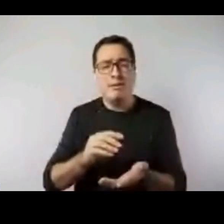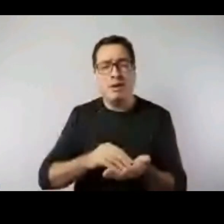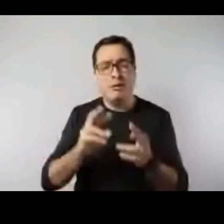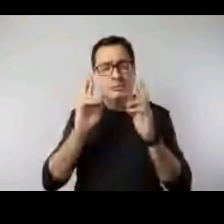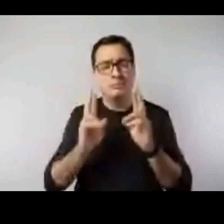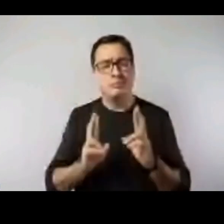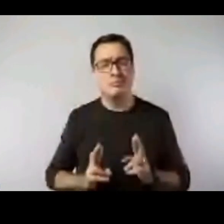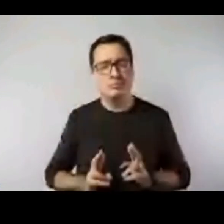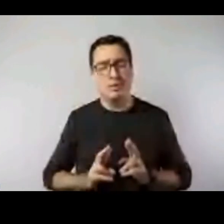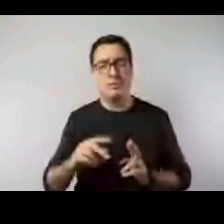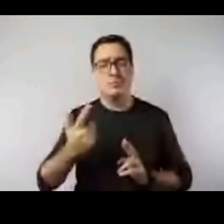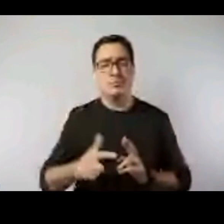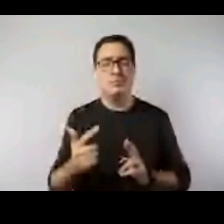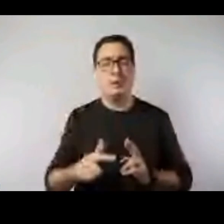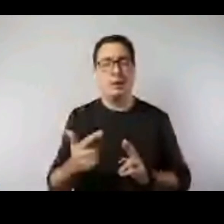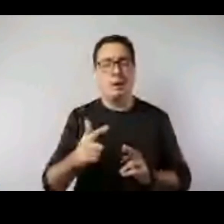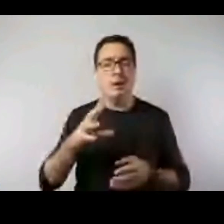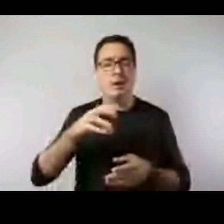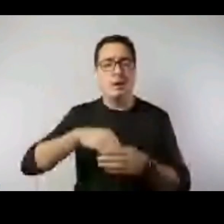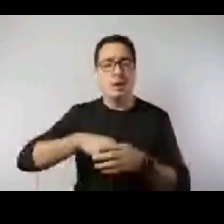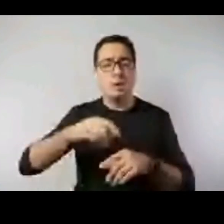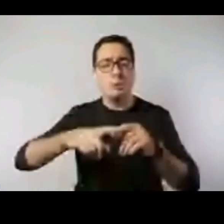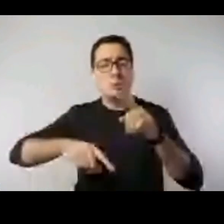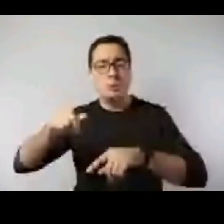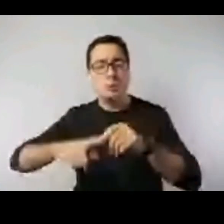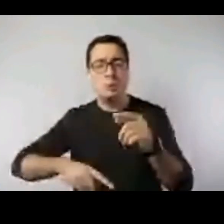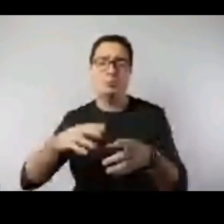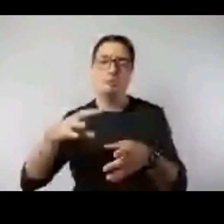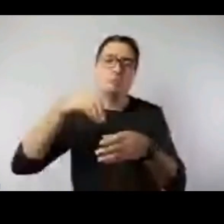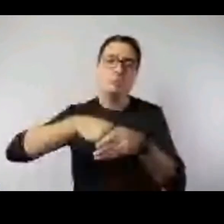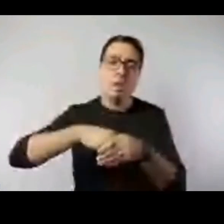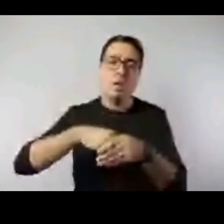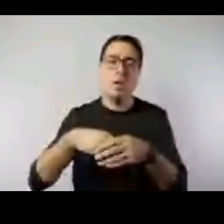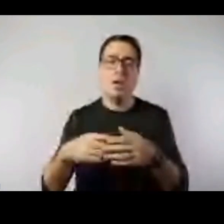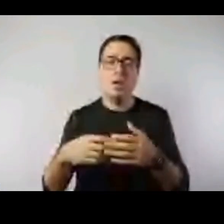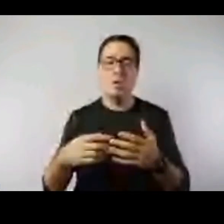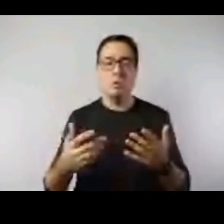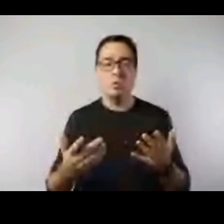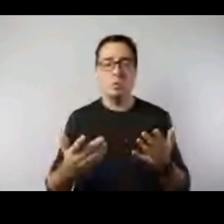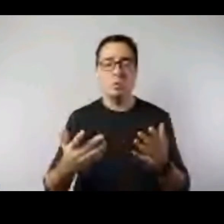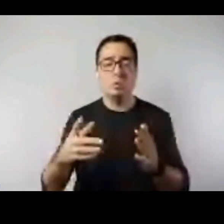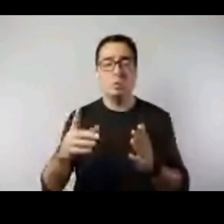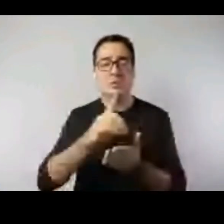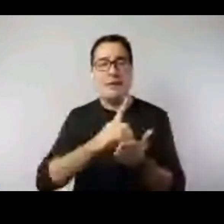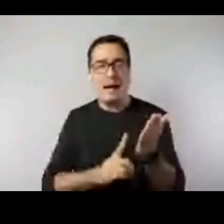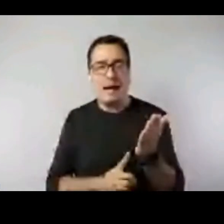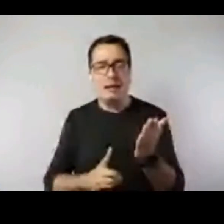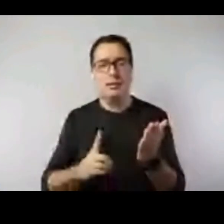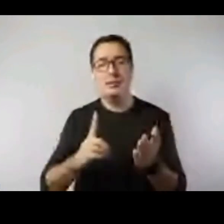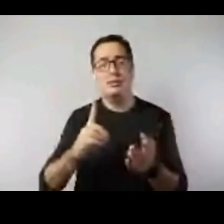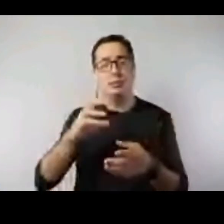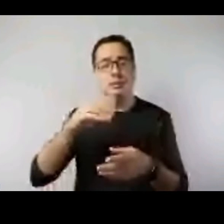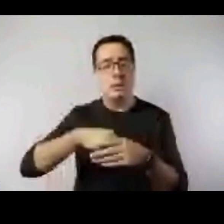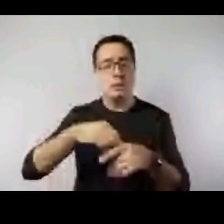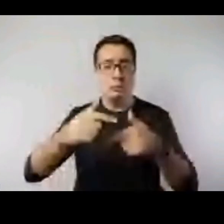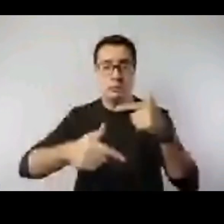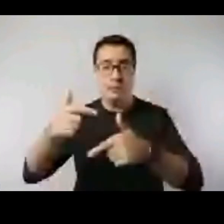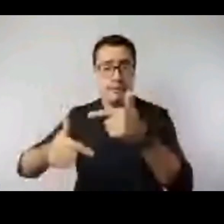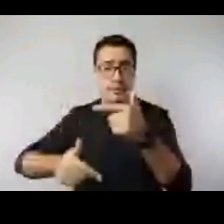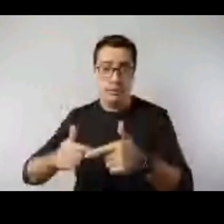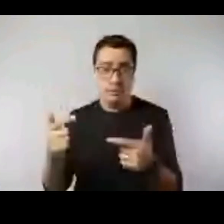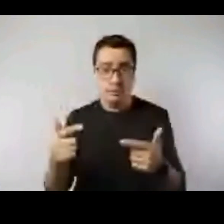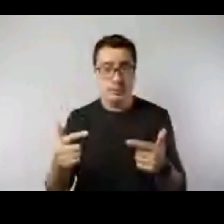isso está dentro dos produtos, isso está dentro do design, isso está dentro dos serviços que nos